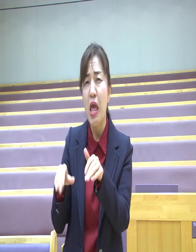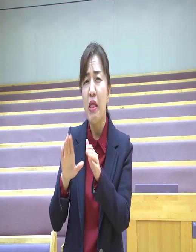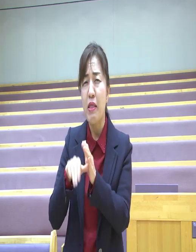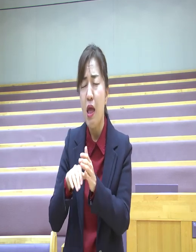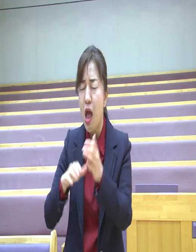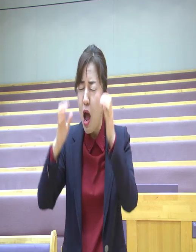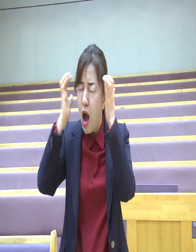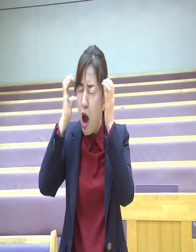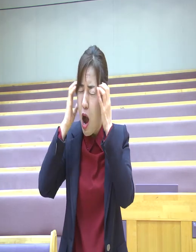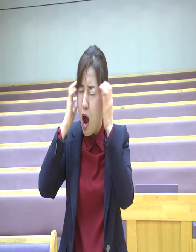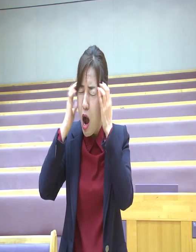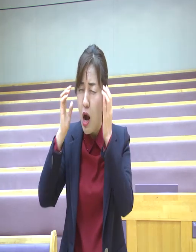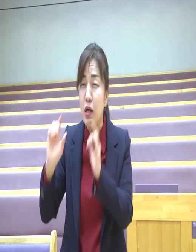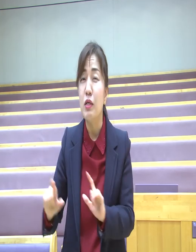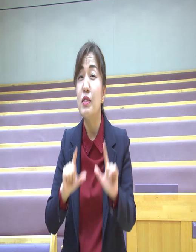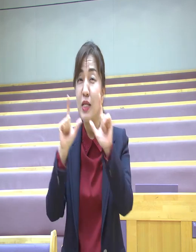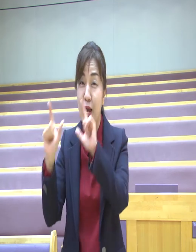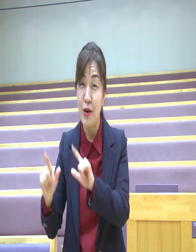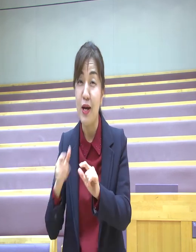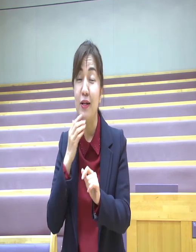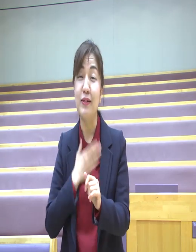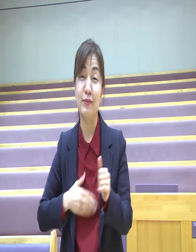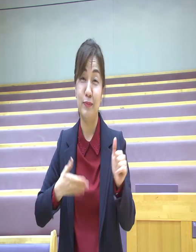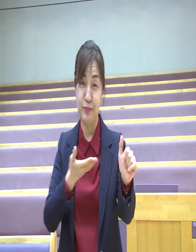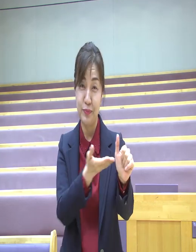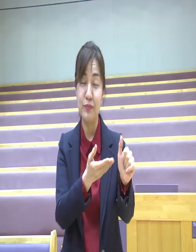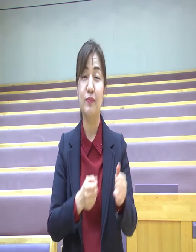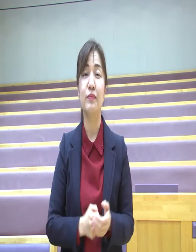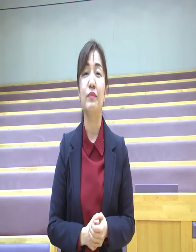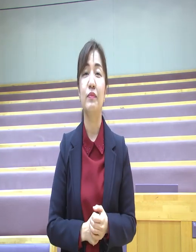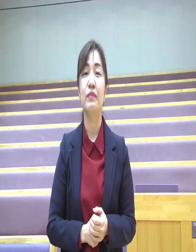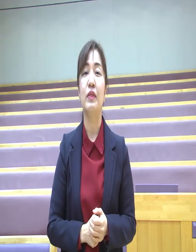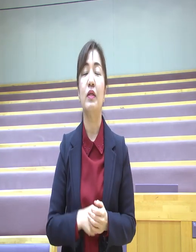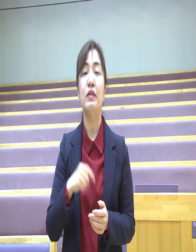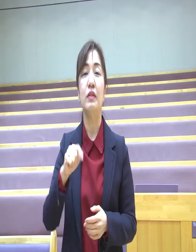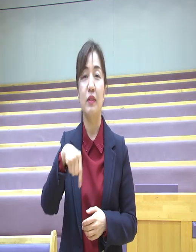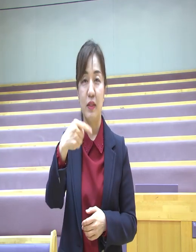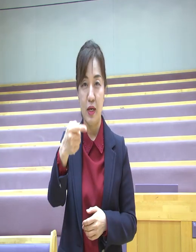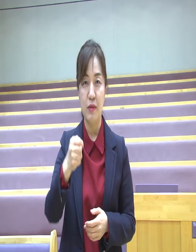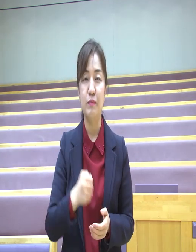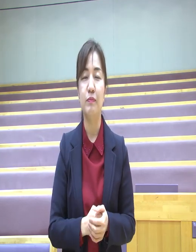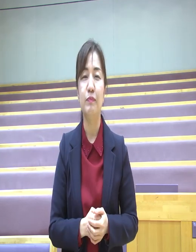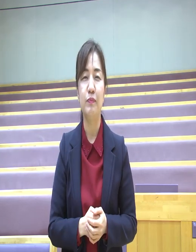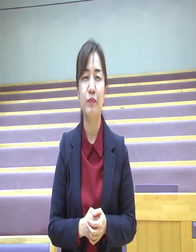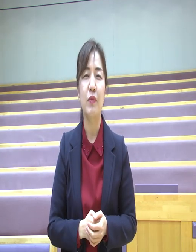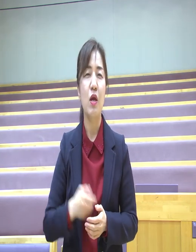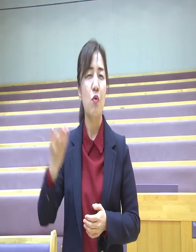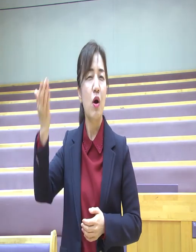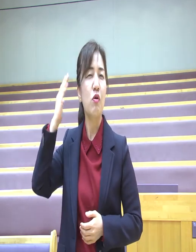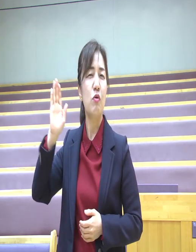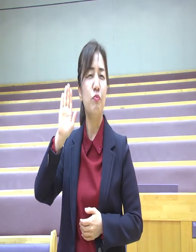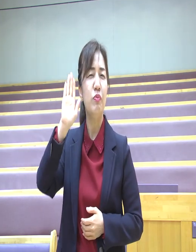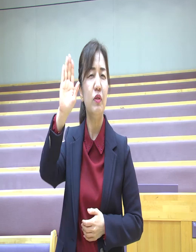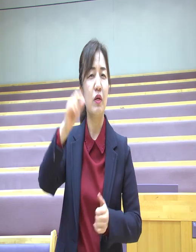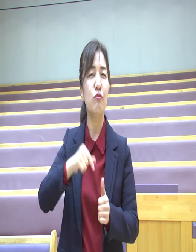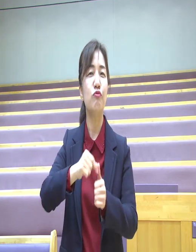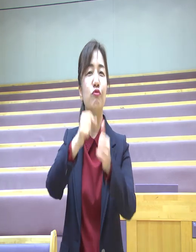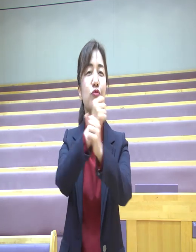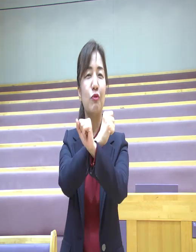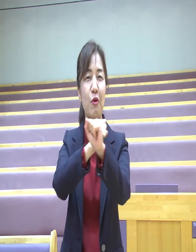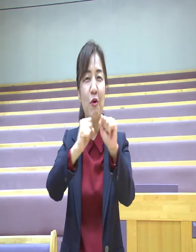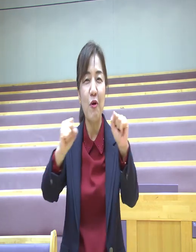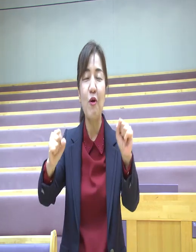생활하던 쓰라린 고통을 상징한다고 이야기를 해주는 겁니다. 그리고 나면 과거와 미래의 구속에